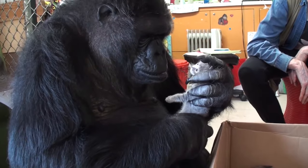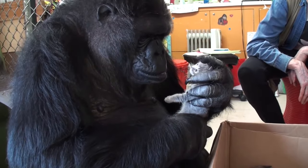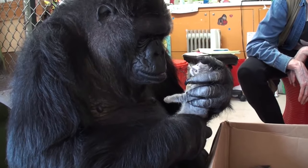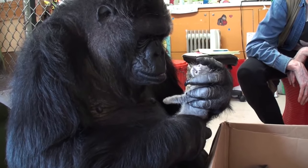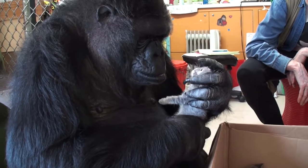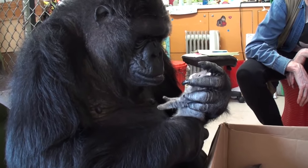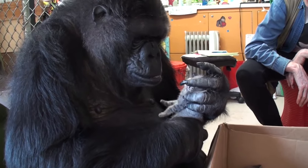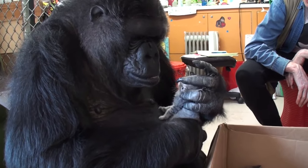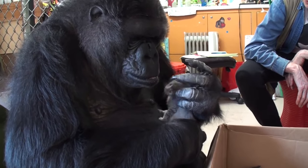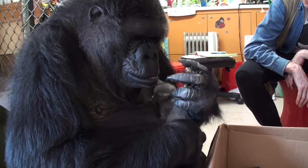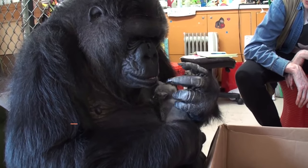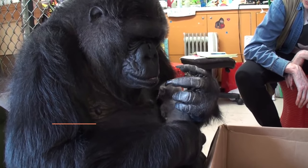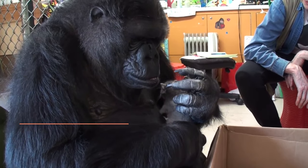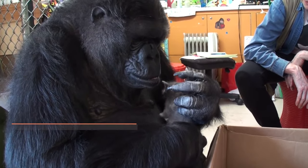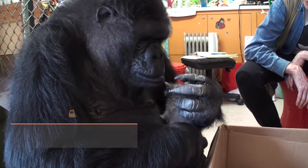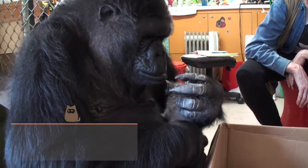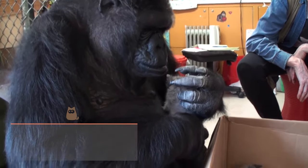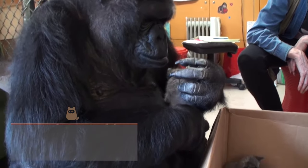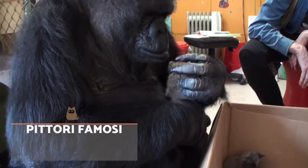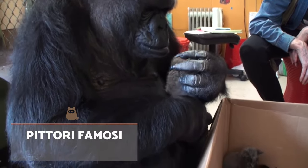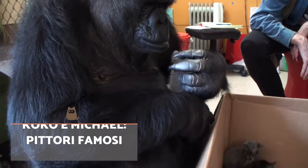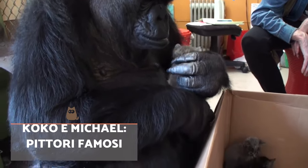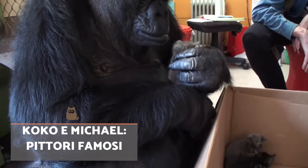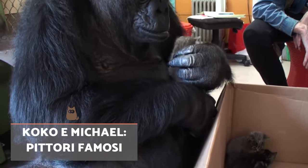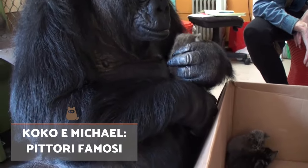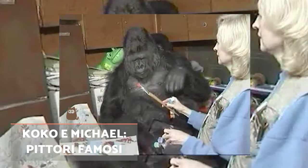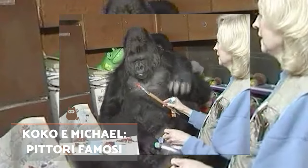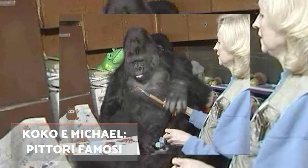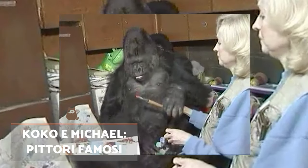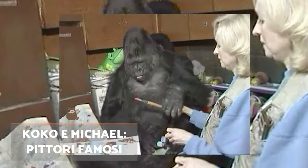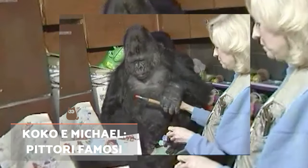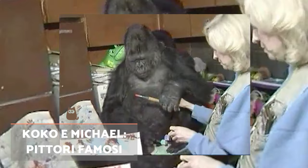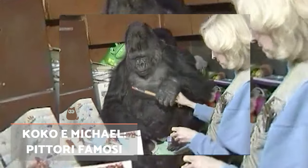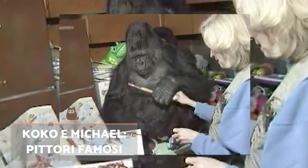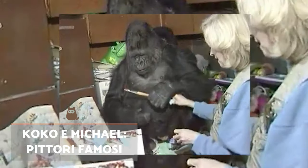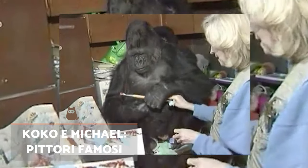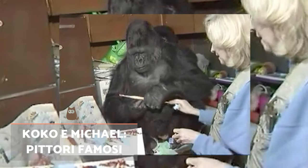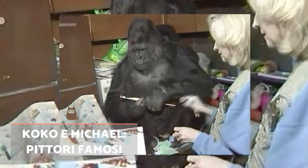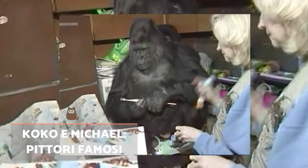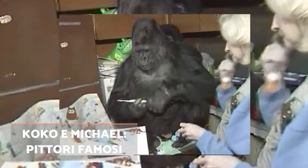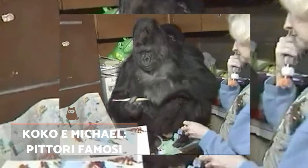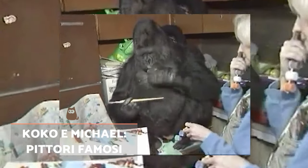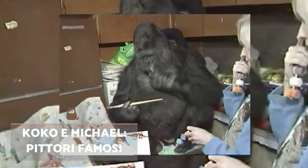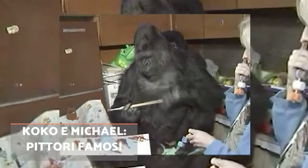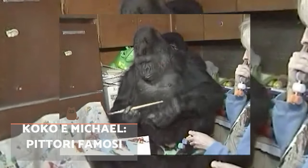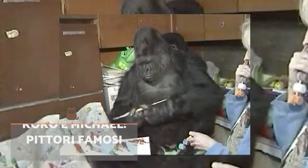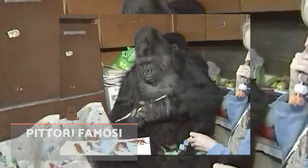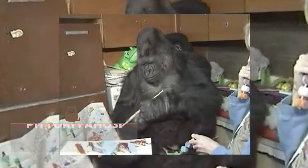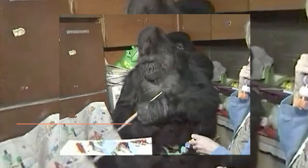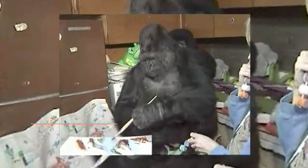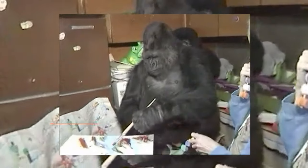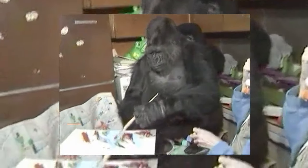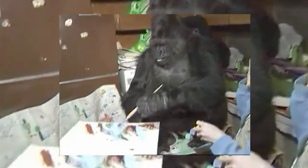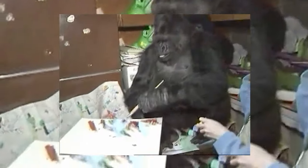Lipstick e Smoky ed erano anche loro senza coda. I due gorilla adoravano dipingere, specialmente Michael. Dipinsero molte opere